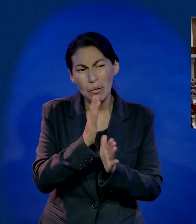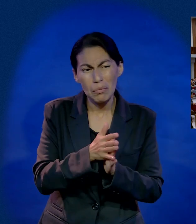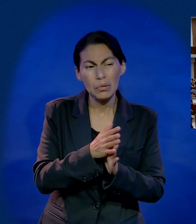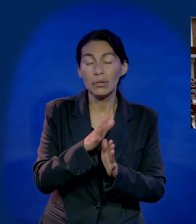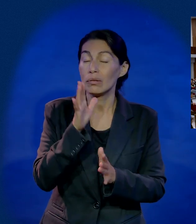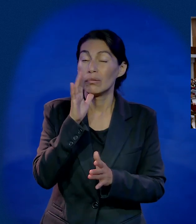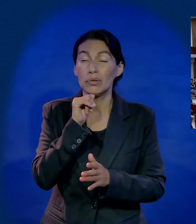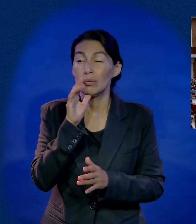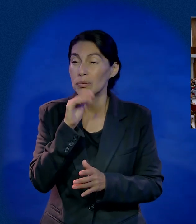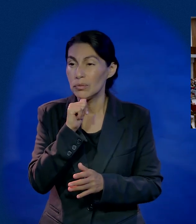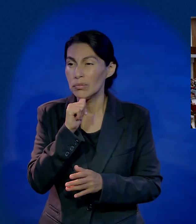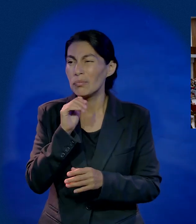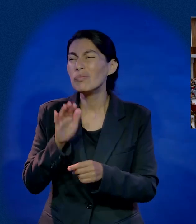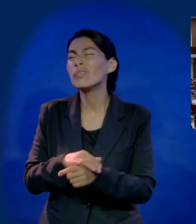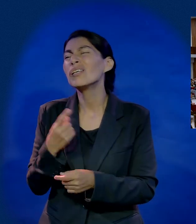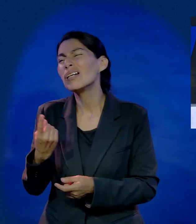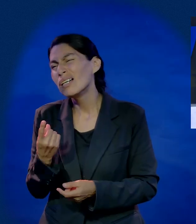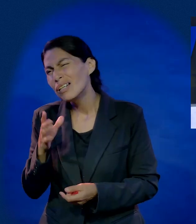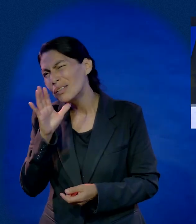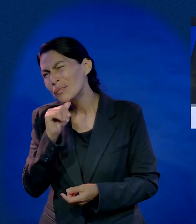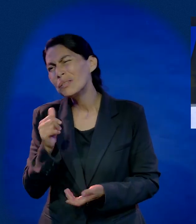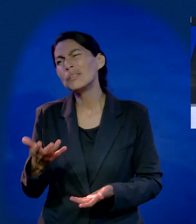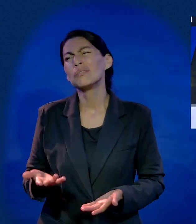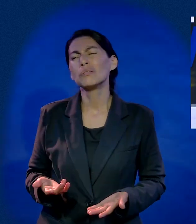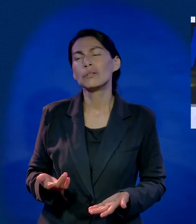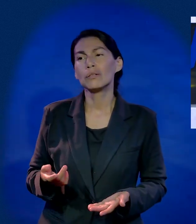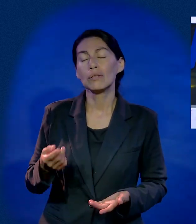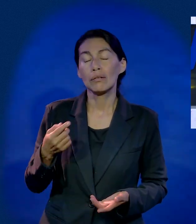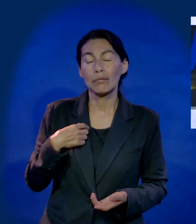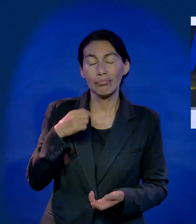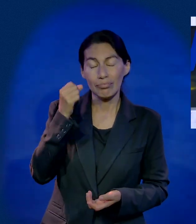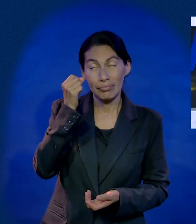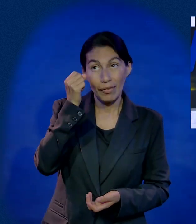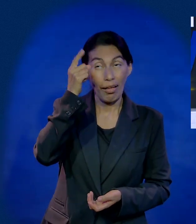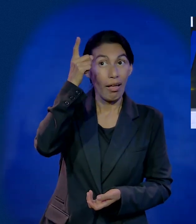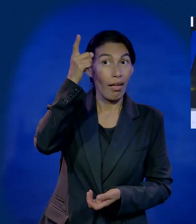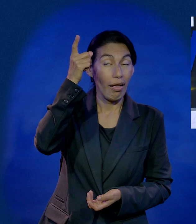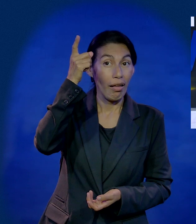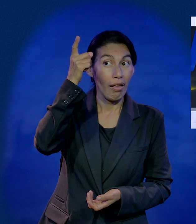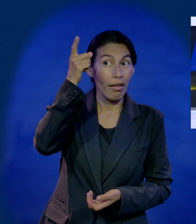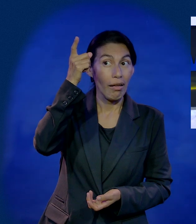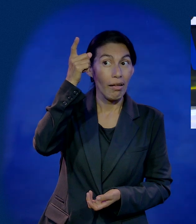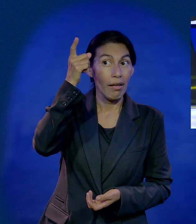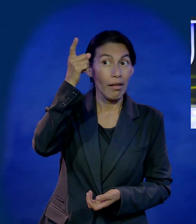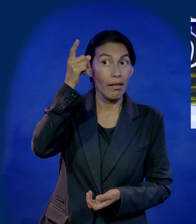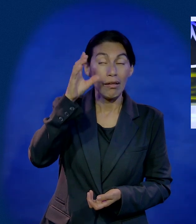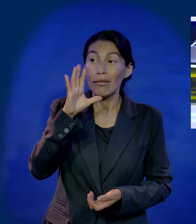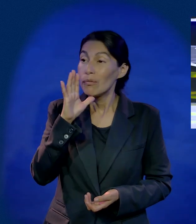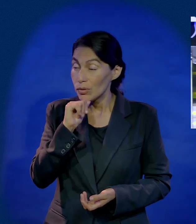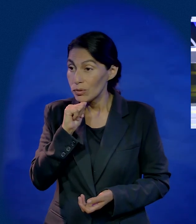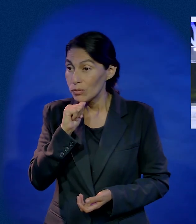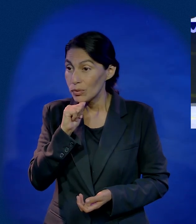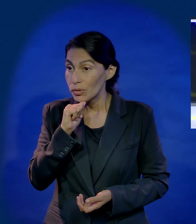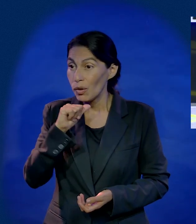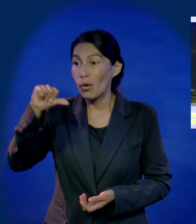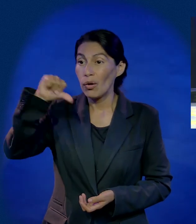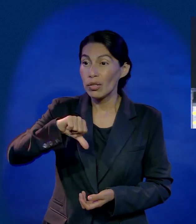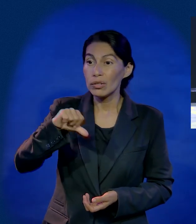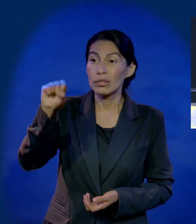por el compromiso. Papá, pero vamos a la playa. Pero no, no podemos, hijo. ¿Pero por qué no podemos? Y lo primero que se me